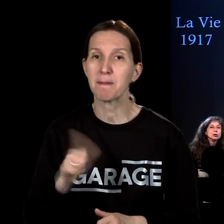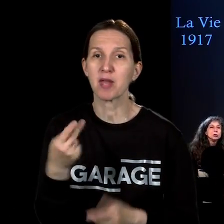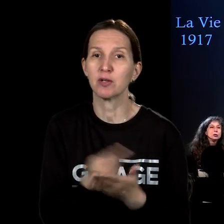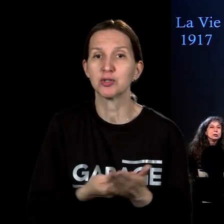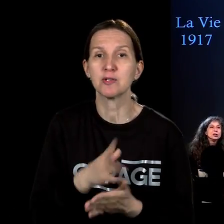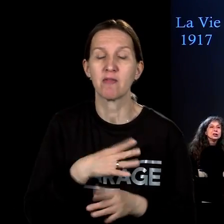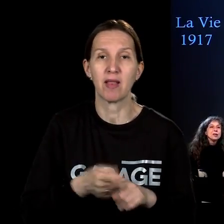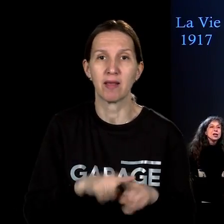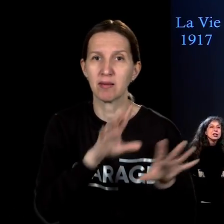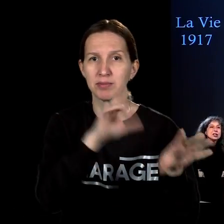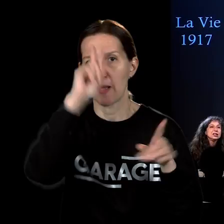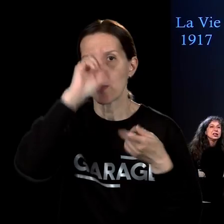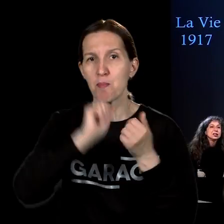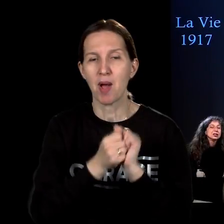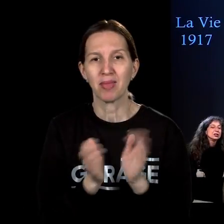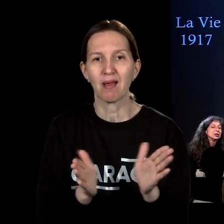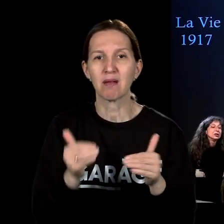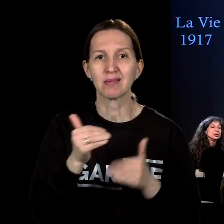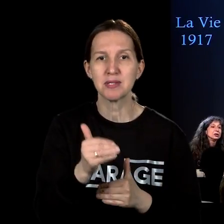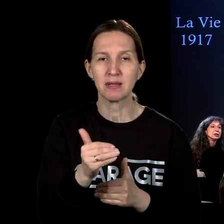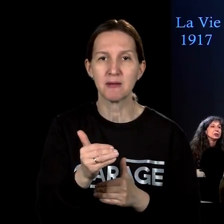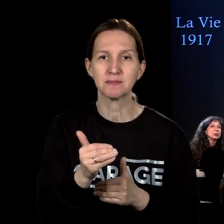он рисовал по памяти картинки с